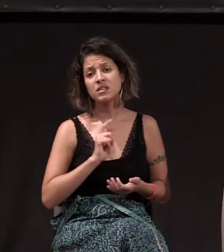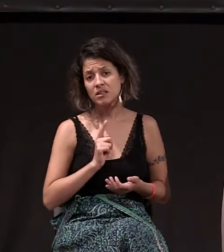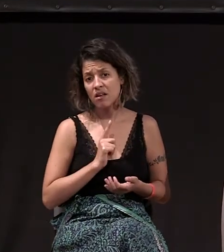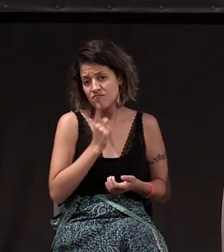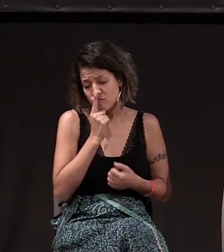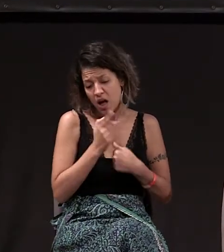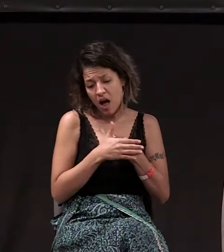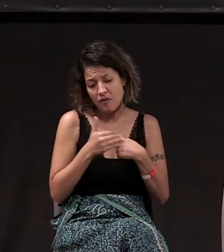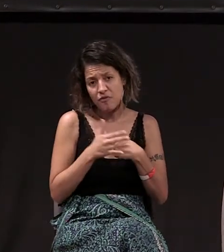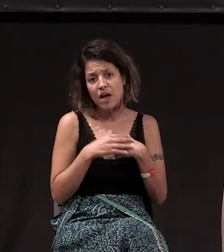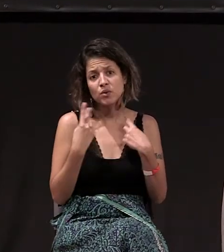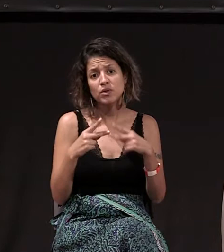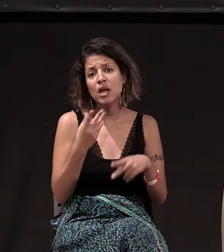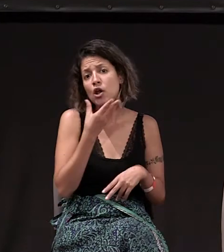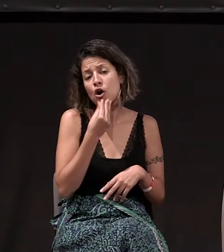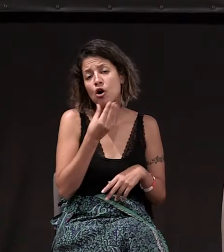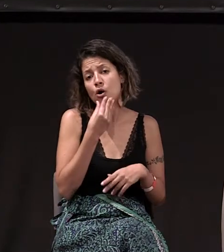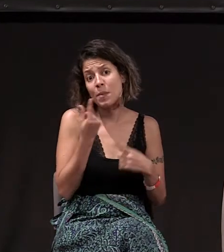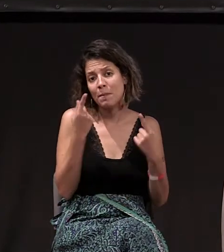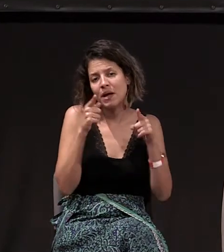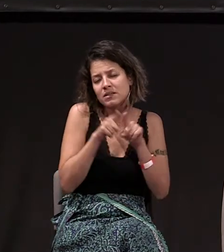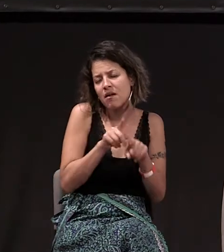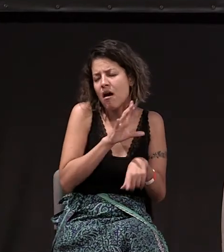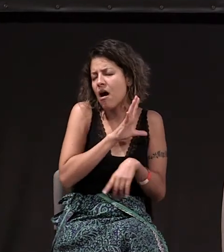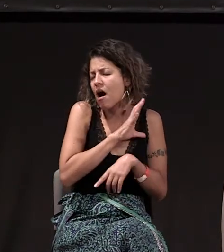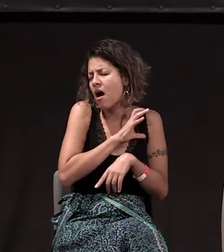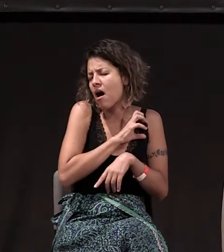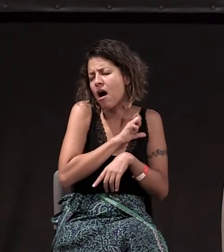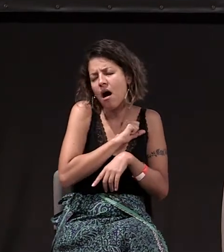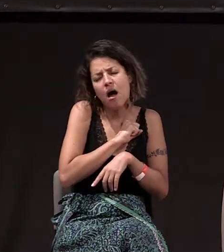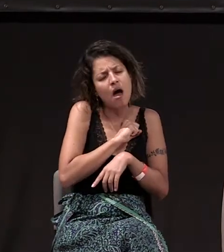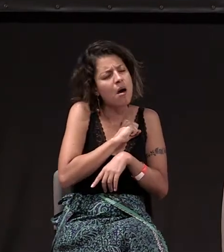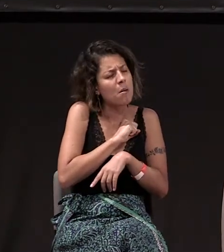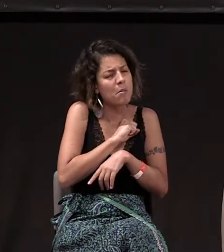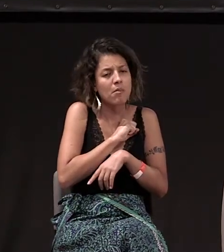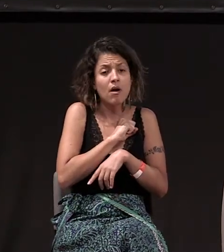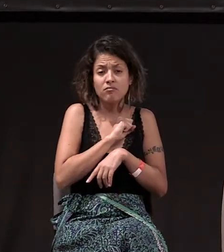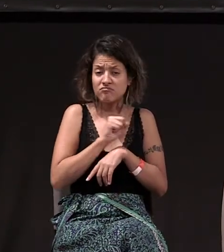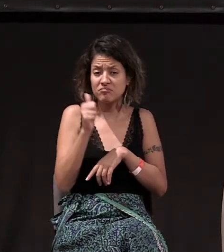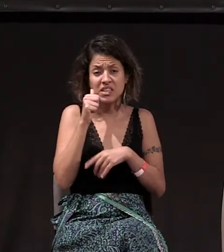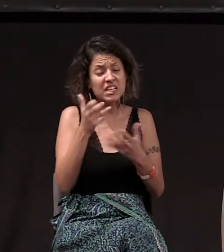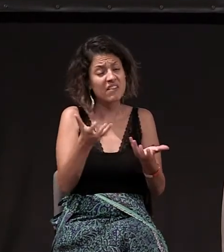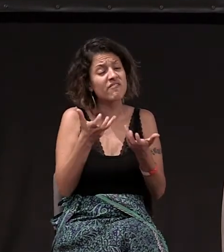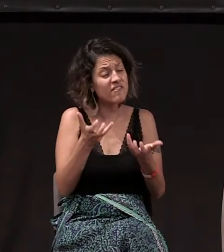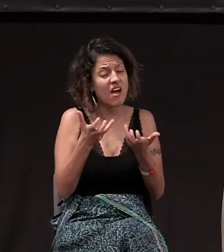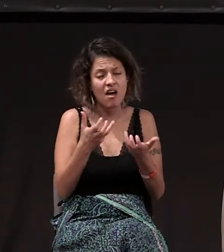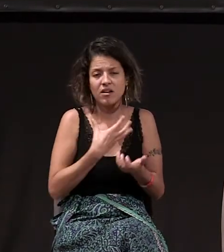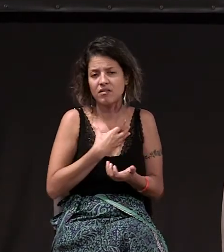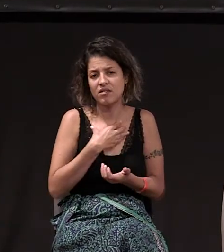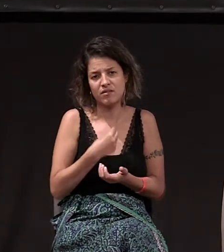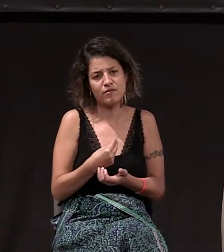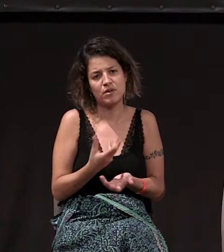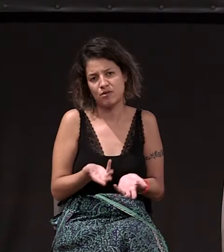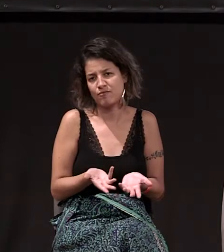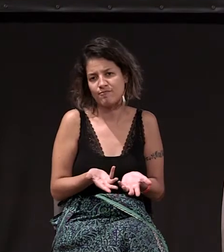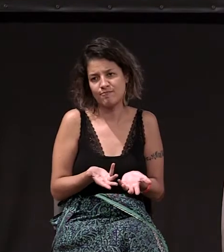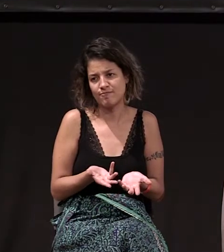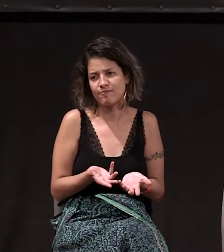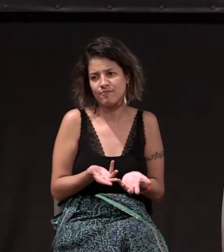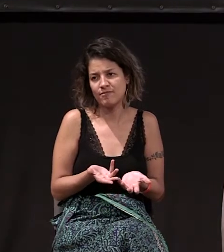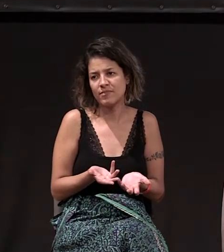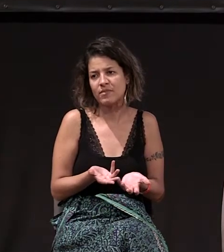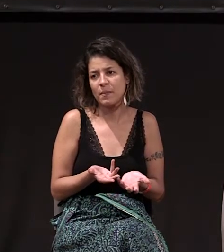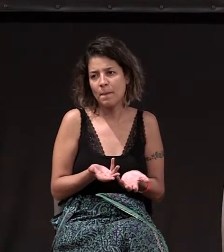um parceiro que ainda ama ela, ela vai querer ter isso. Então, infelizmente, ela é